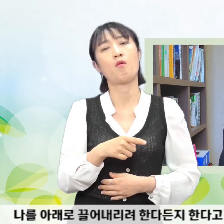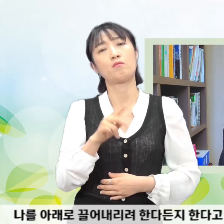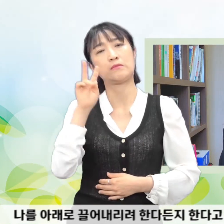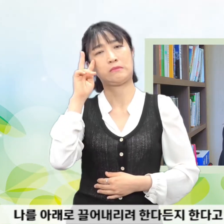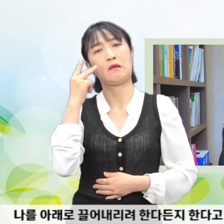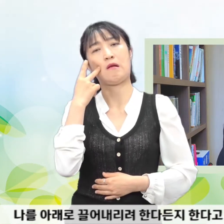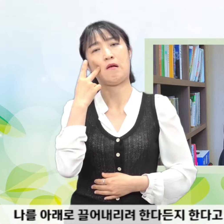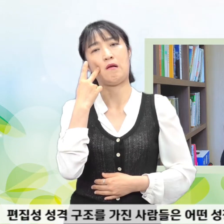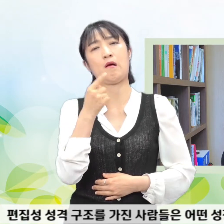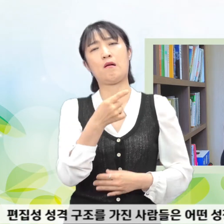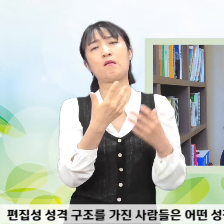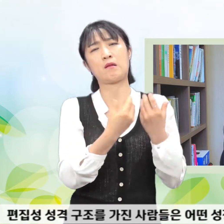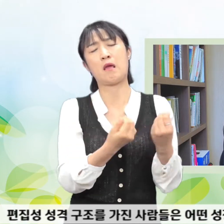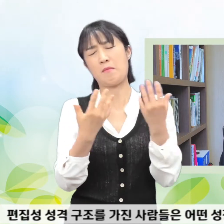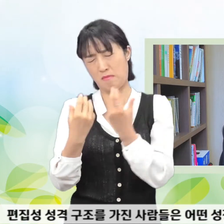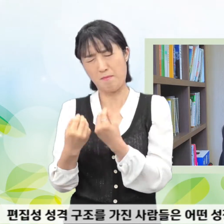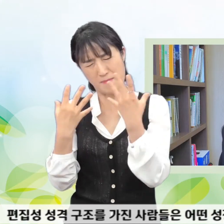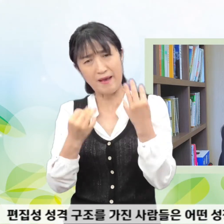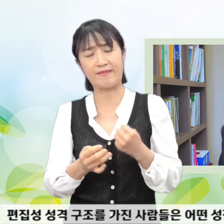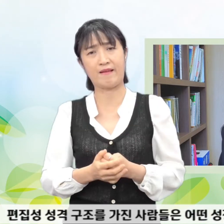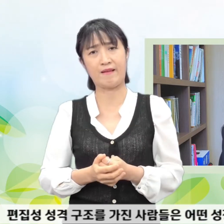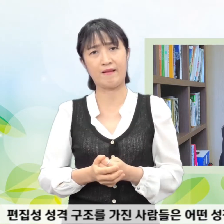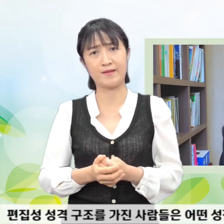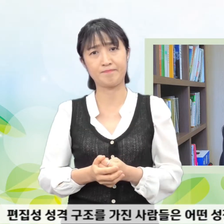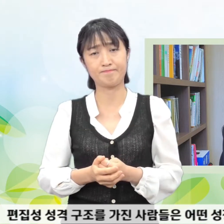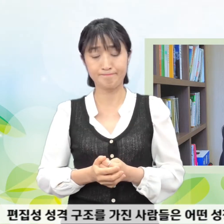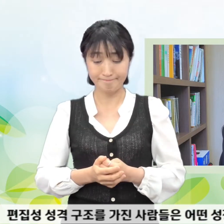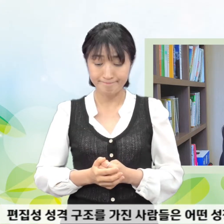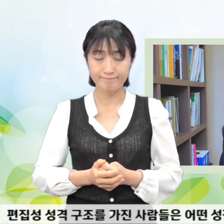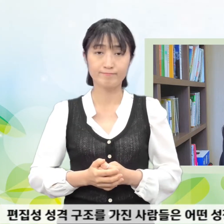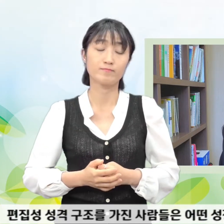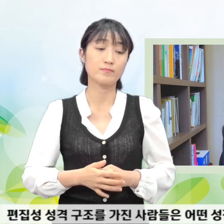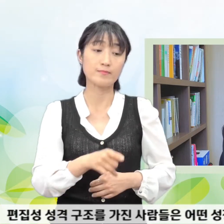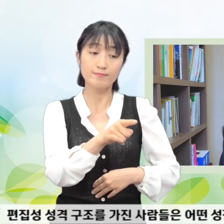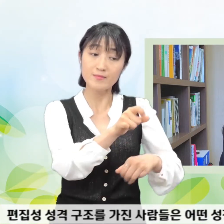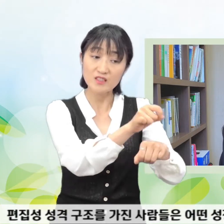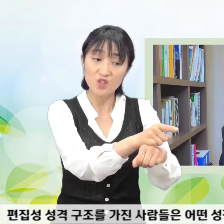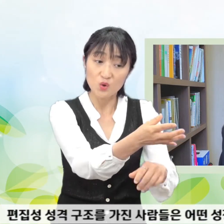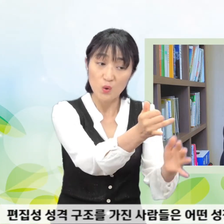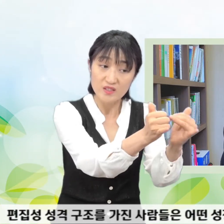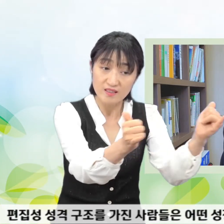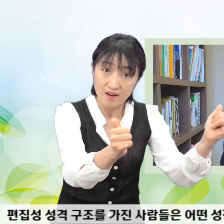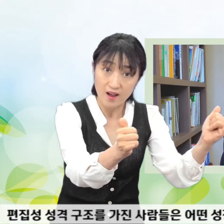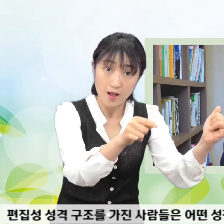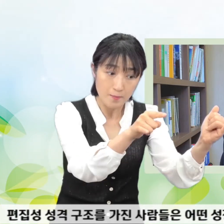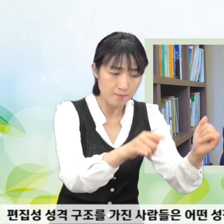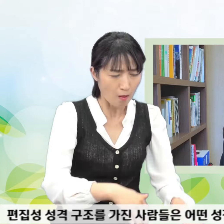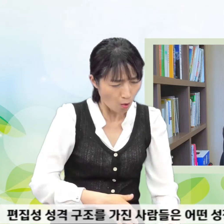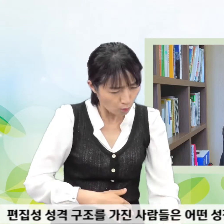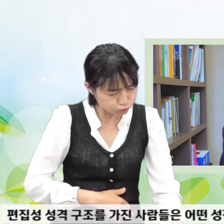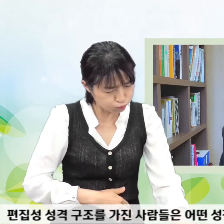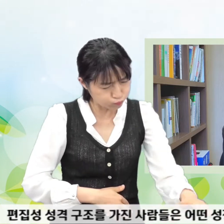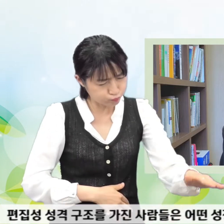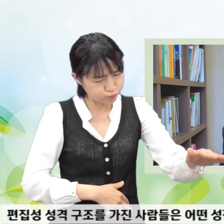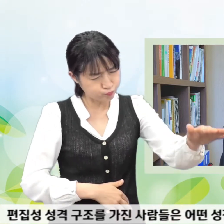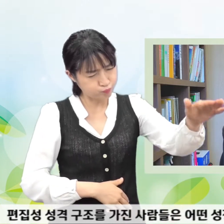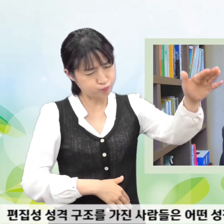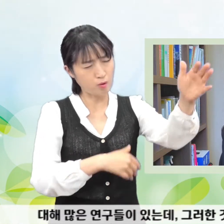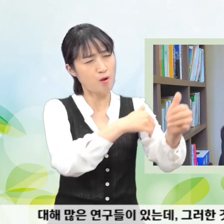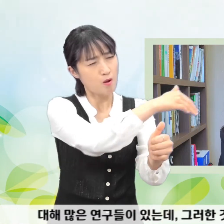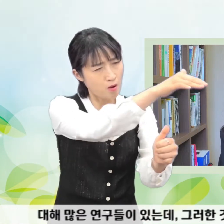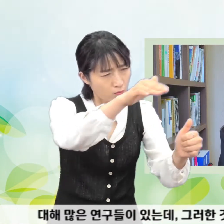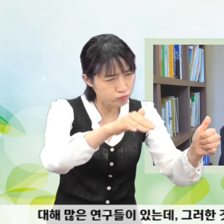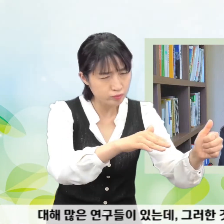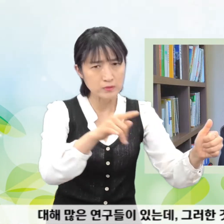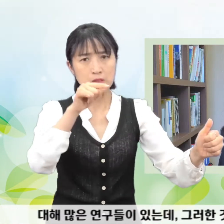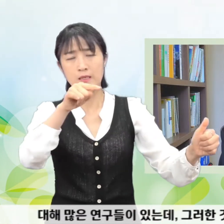경우가 많습니다. 이 편집성 성격 구조를 갖고 있는 사람들은 어떤 성장 배경에서 자랐는가에 대해서 이제